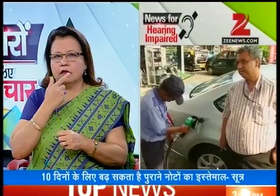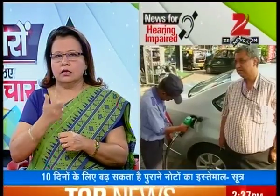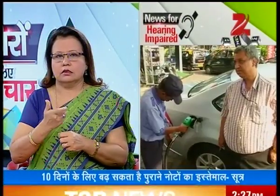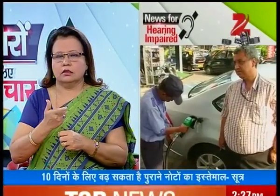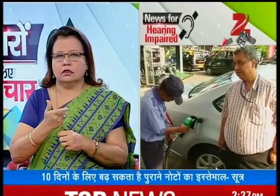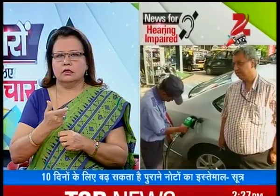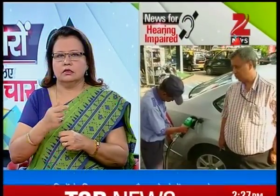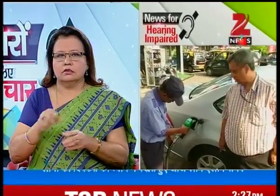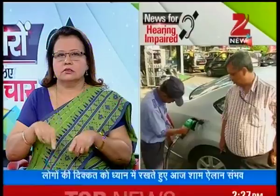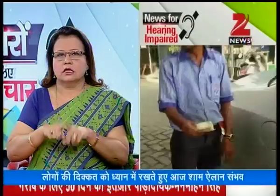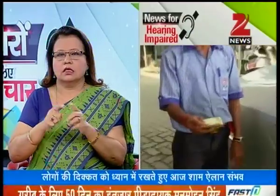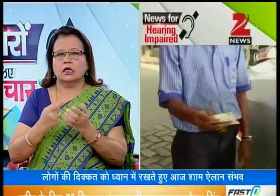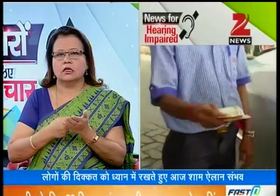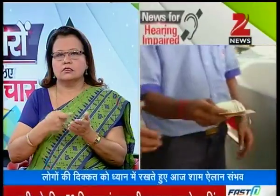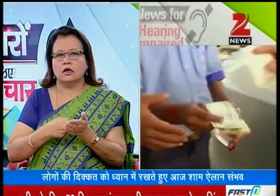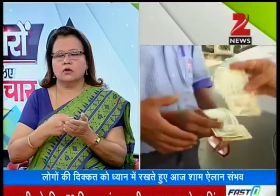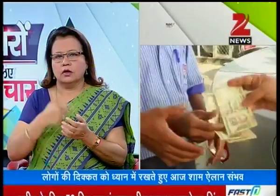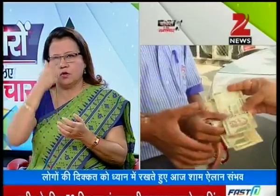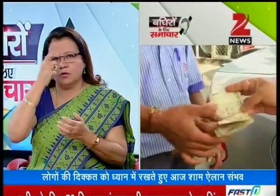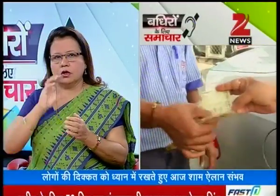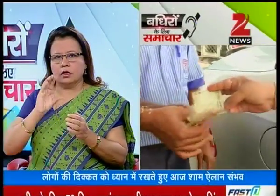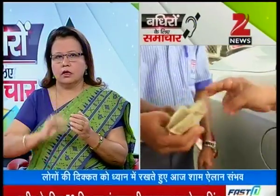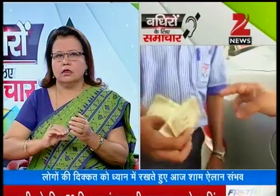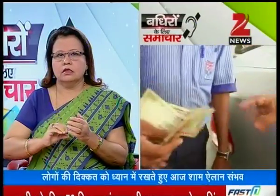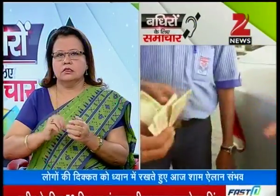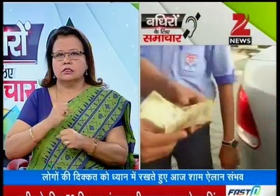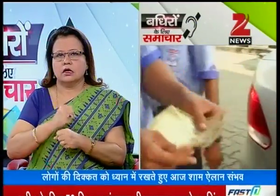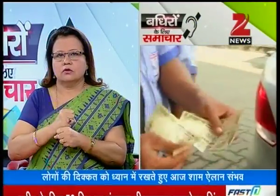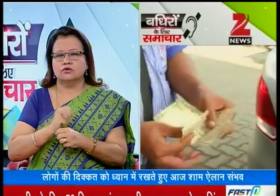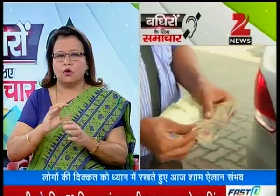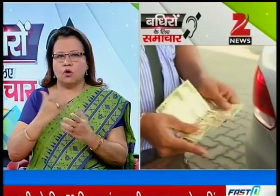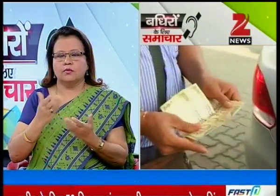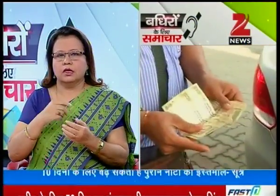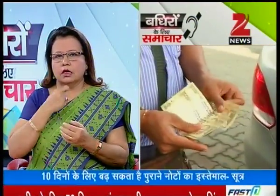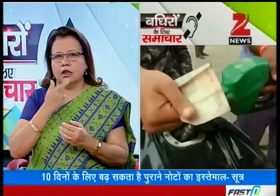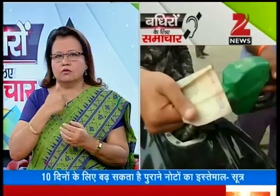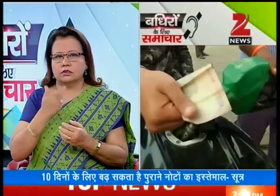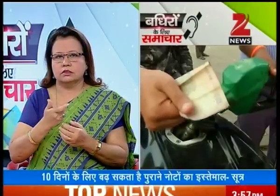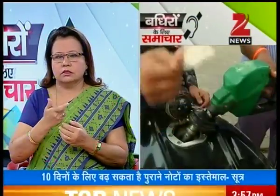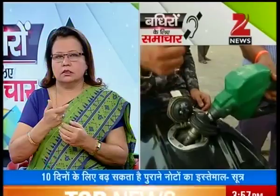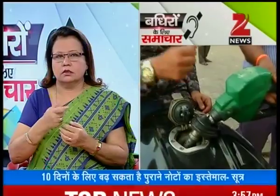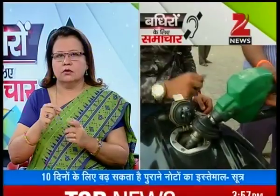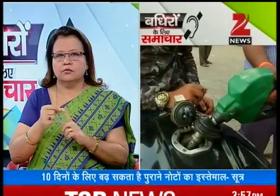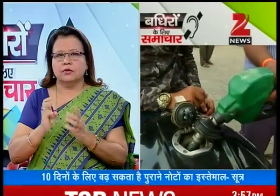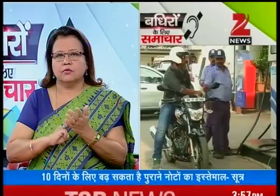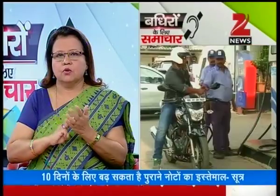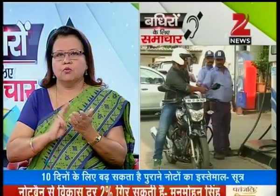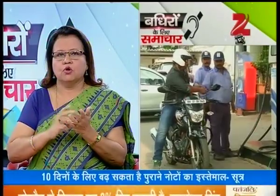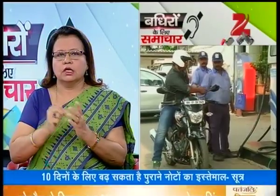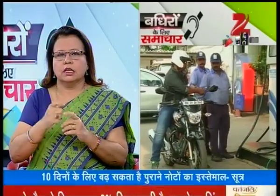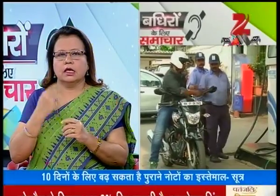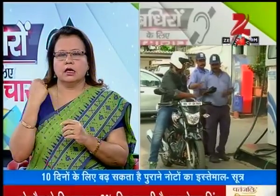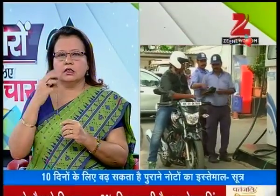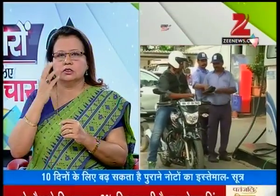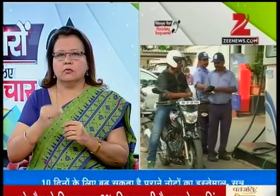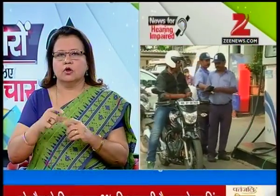इसका ऐलान कर सकती है साथ ही किसानों की दिक्कत को कम करने के लिए सरकार कुछ और ऐलान भी कर सकती है पीएम मोदी